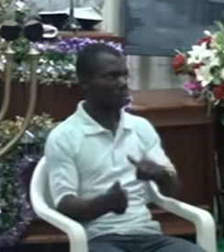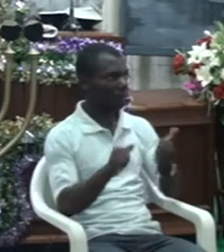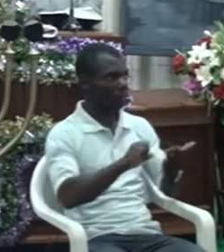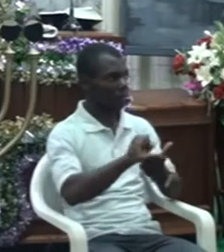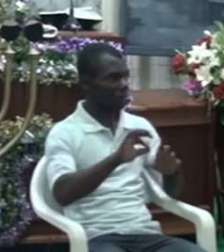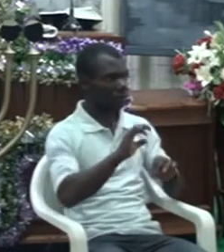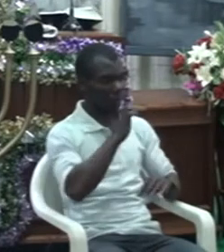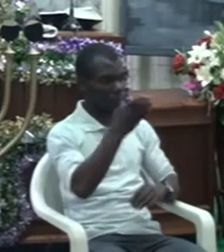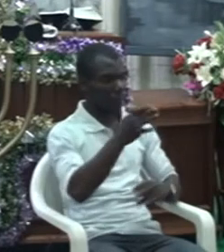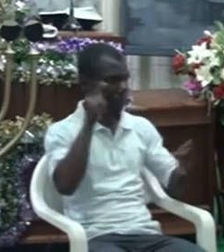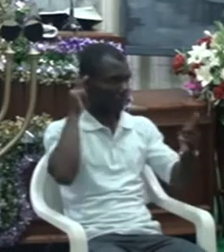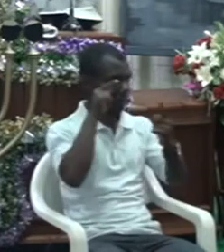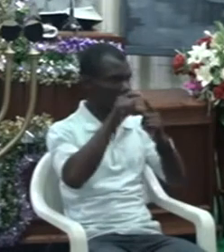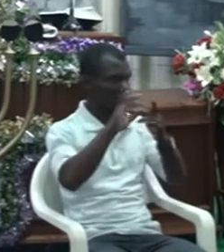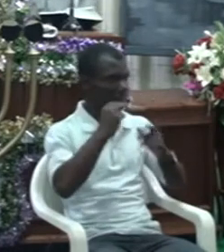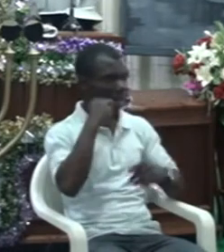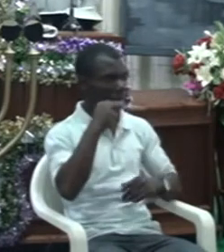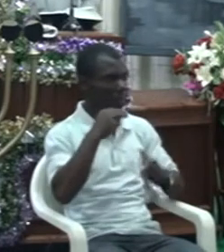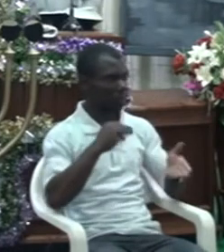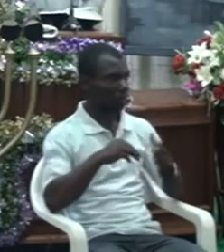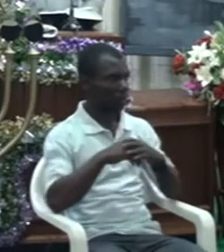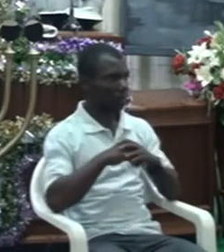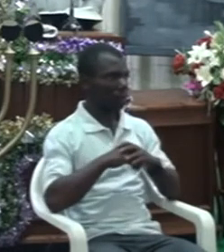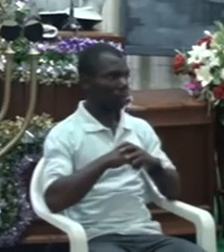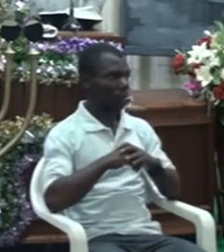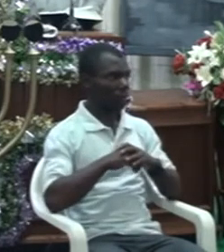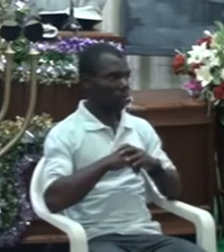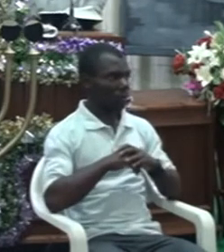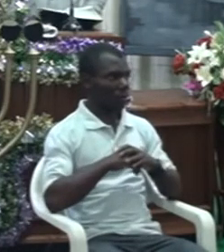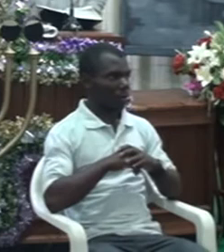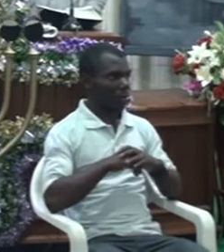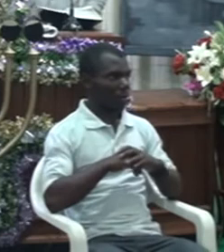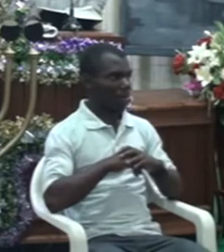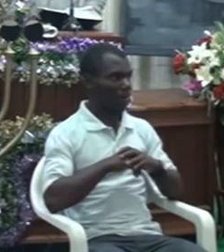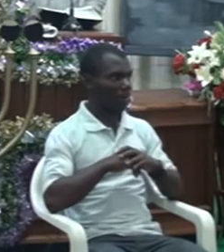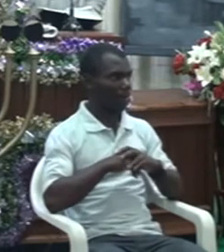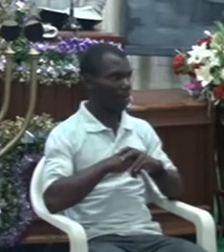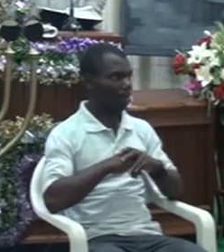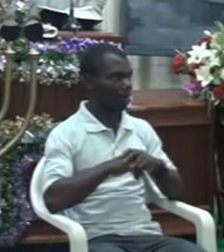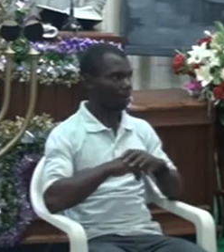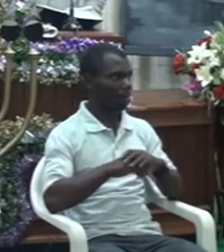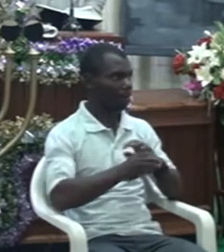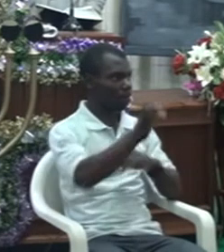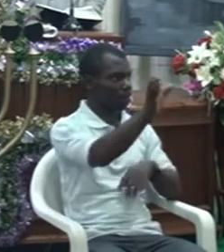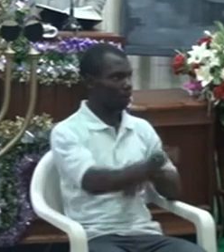shabaya ujumbe. C'est ça le but du message. OK frère. Allons-y. Verset 18.